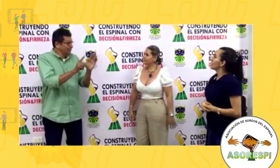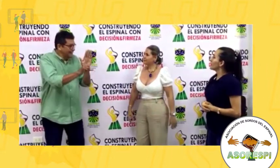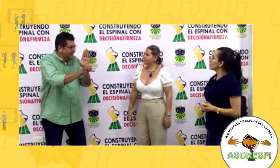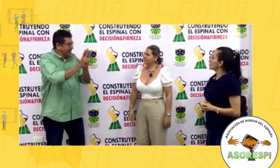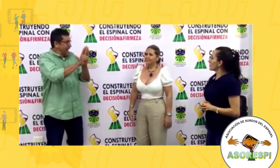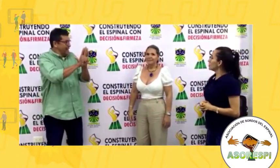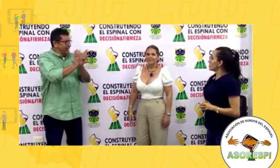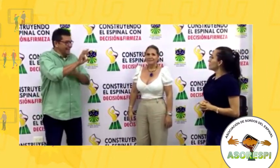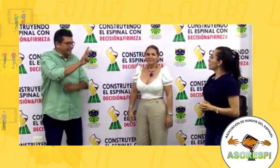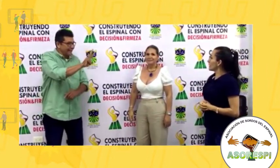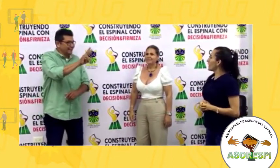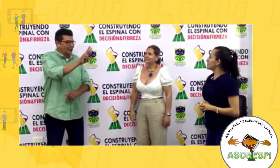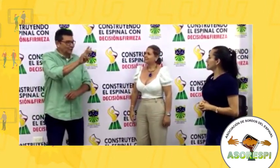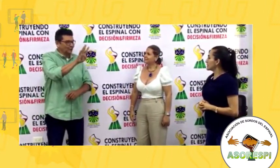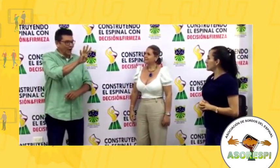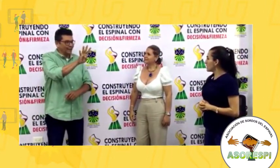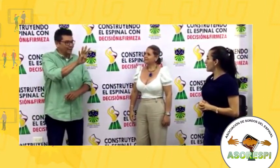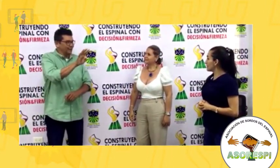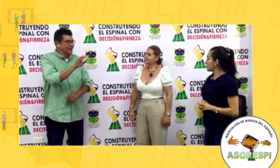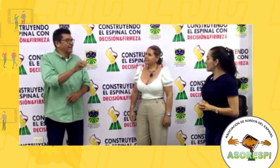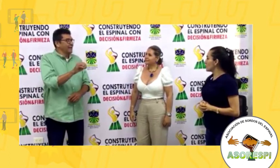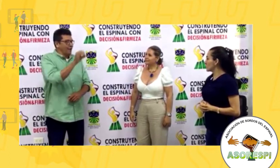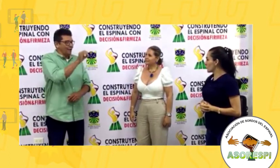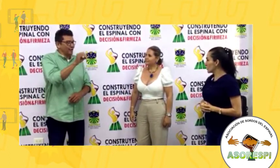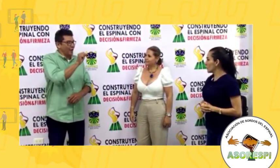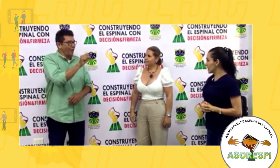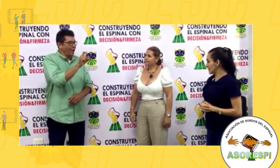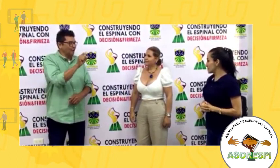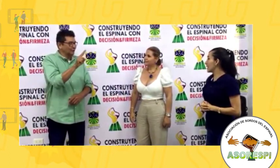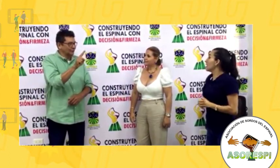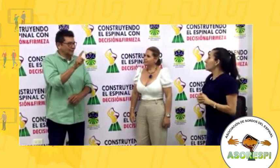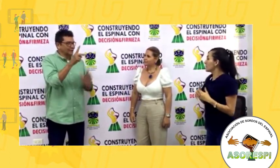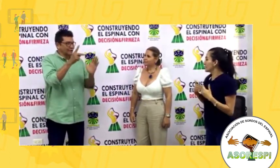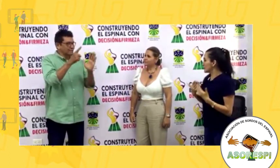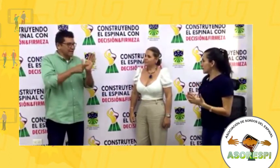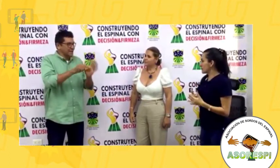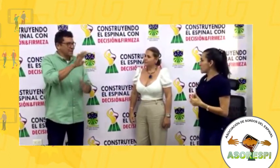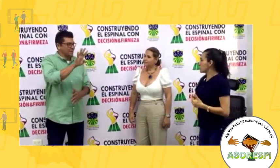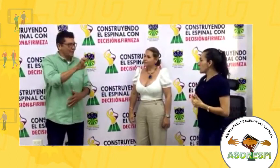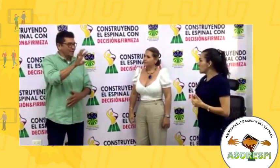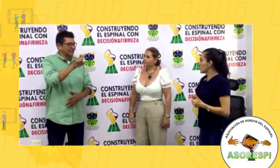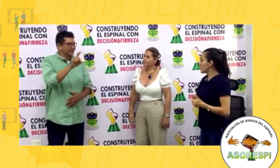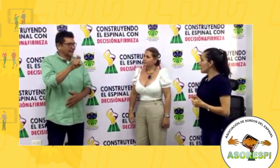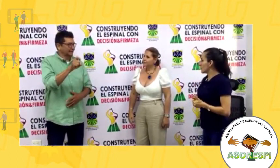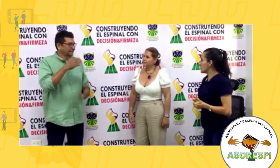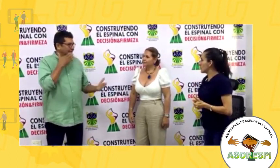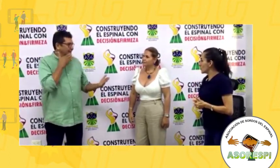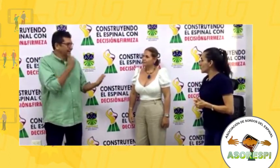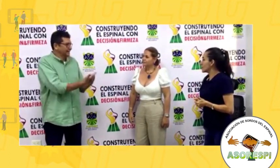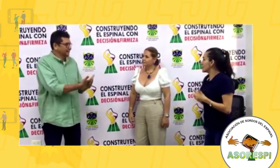Realmente. Eso es un reconocimiento que se está haciendo de la ley 324 del 96, que por estas fechas se hacen los cumplidos